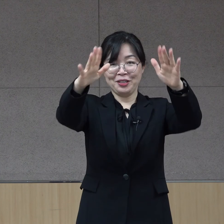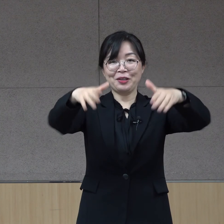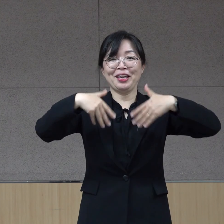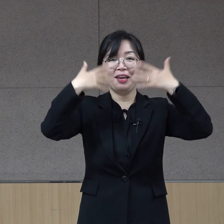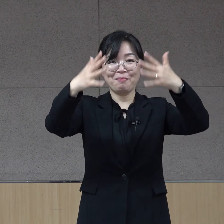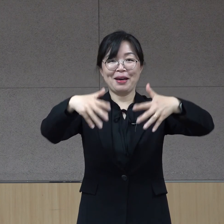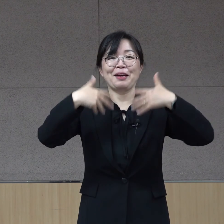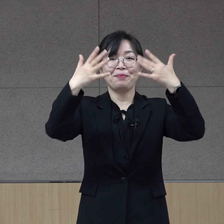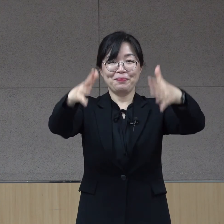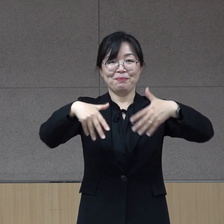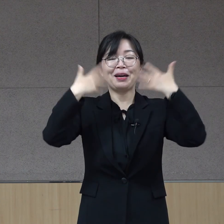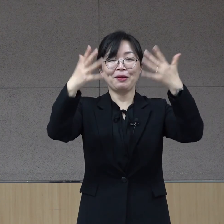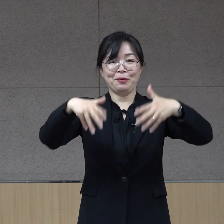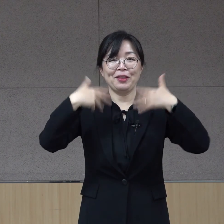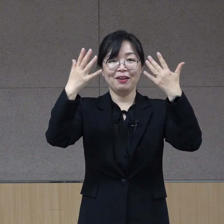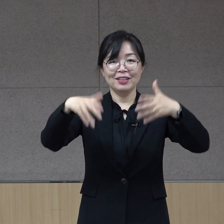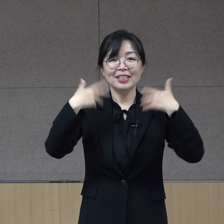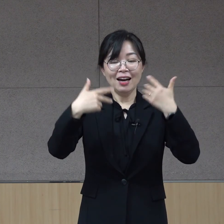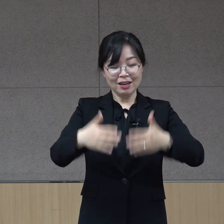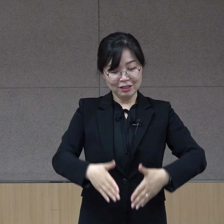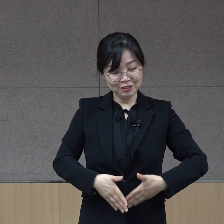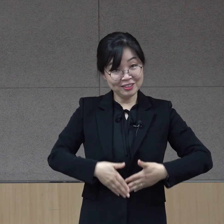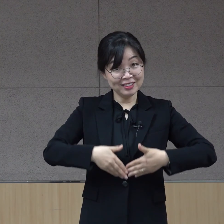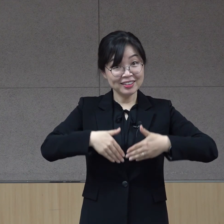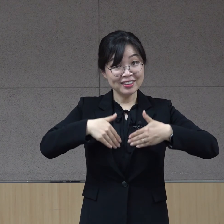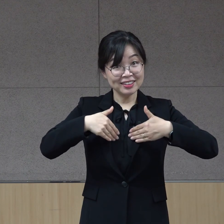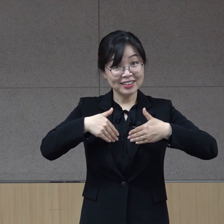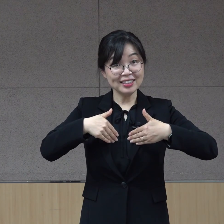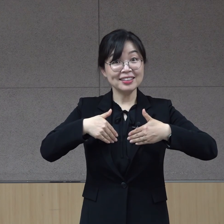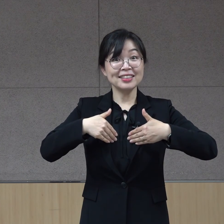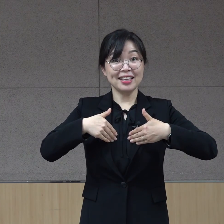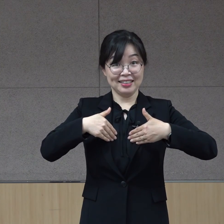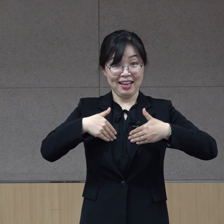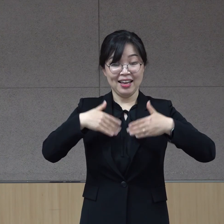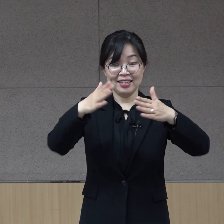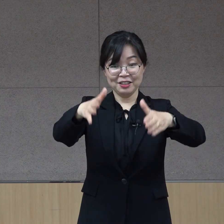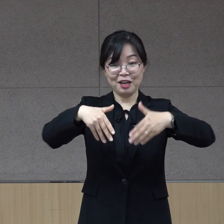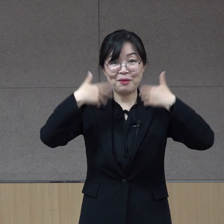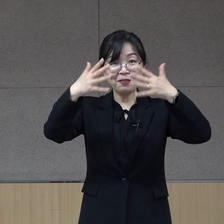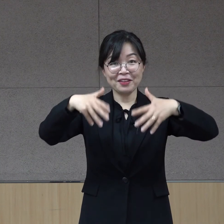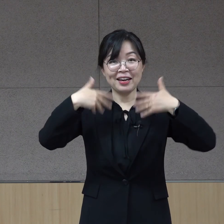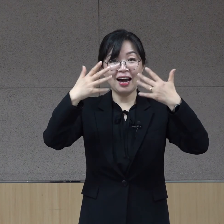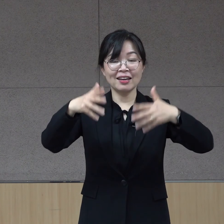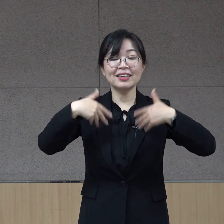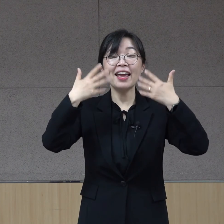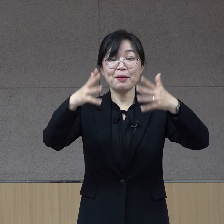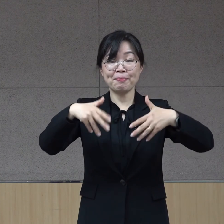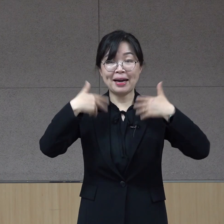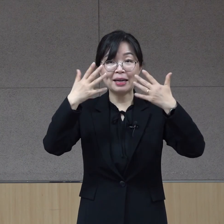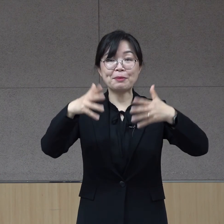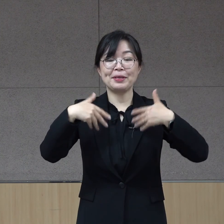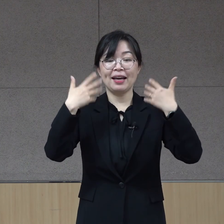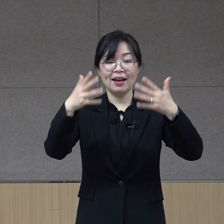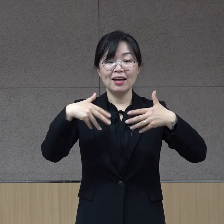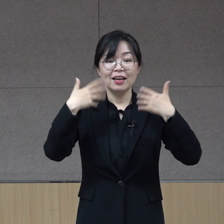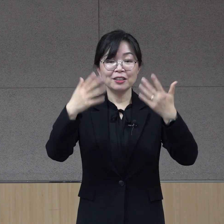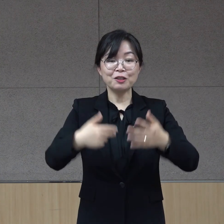이렇게 바람이 온대요. 아까 이거는 따뜻하다. 이렇게 하면 가을의 바람입니다.